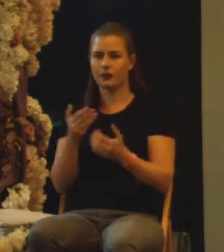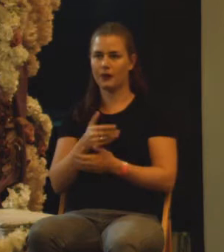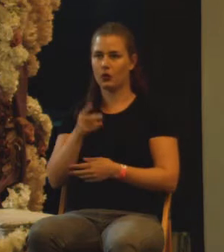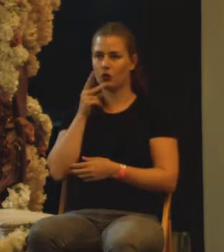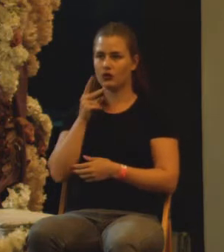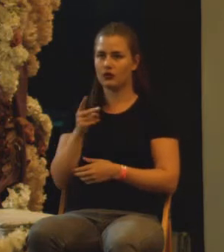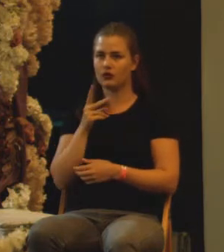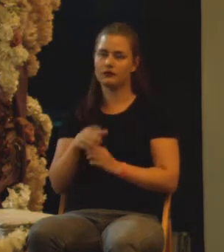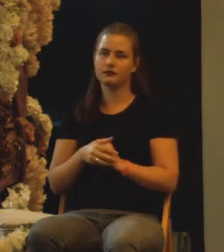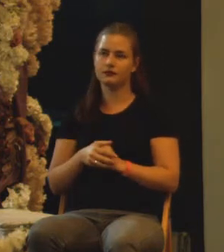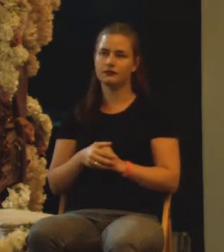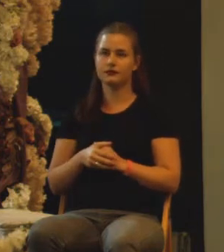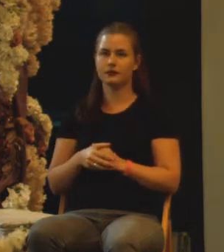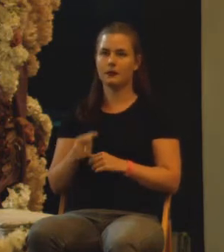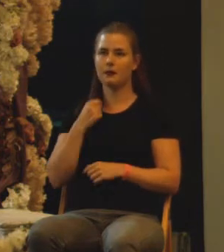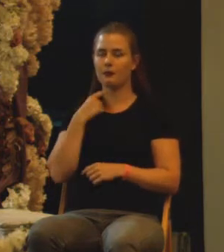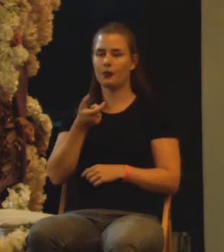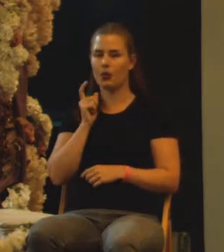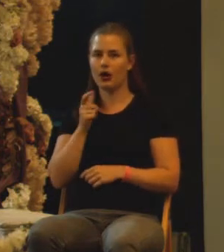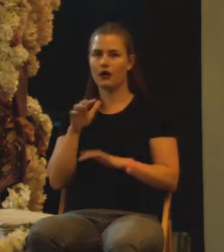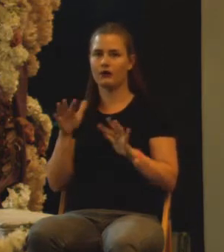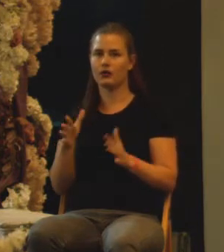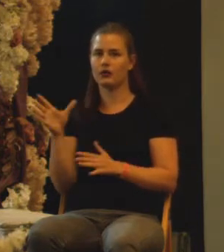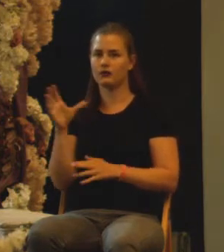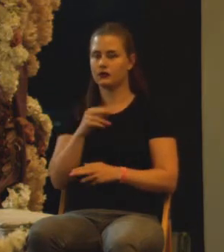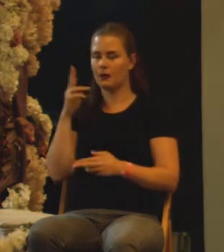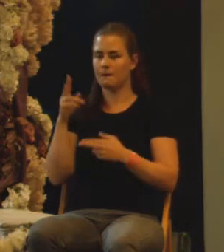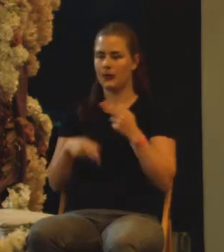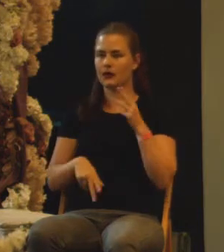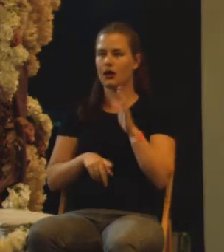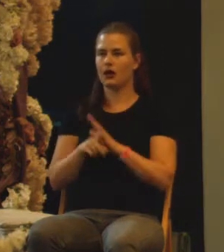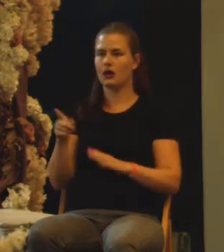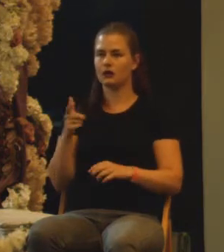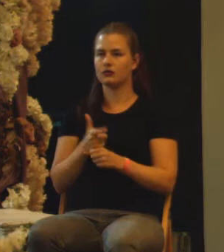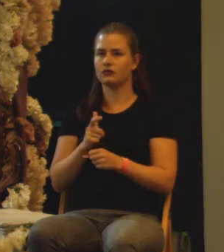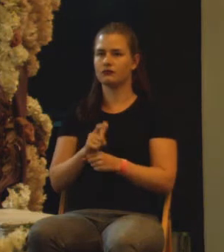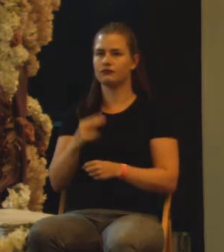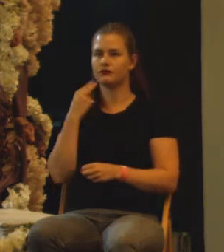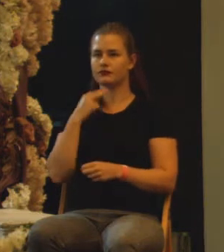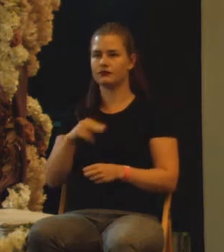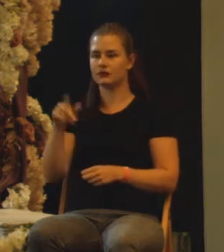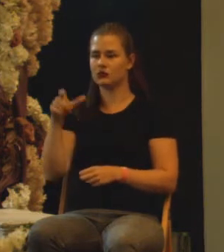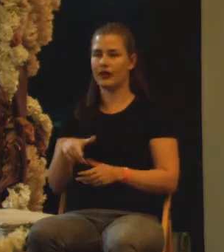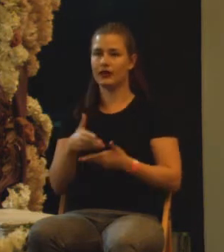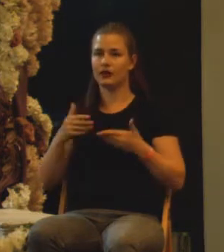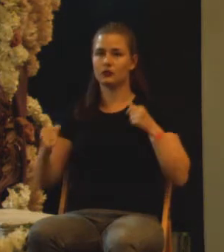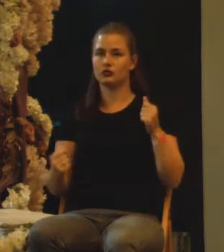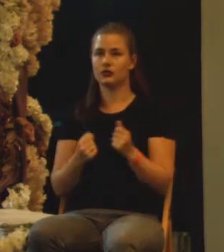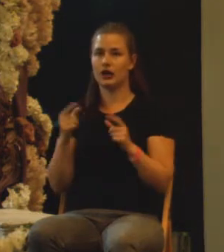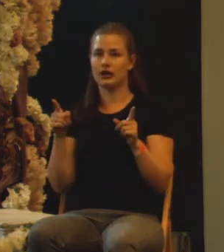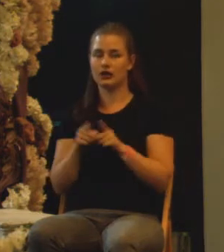курили, там, бухали, вдруг мы все это перестали, стали суперчеловеком, и наши друзья